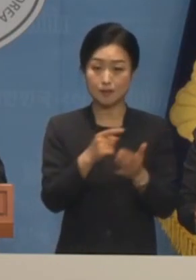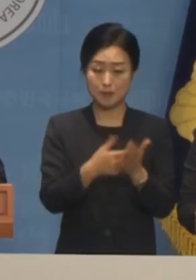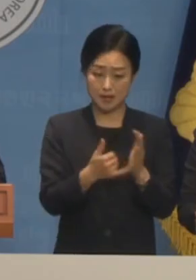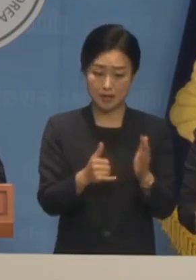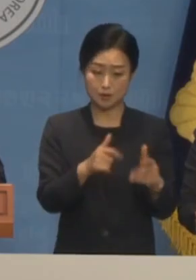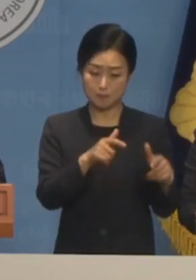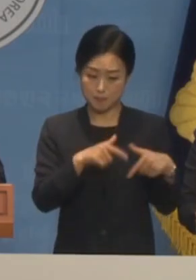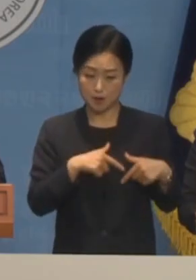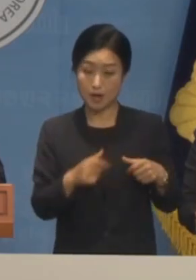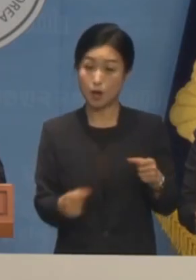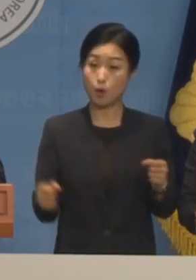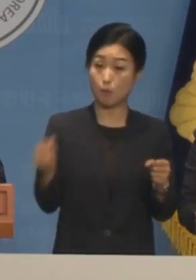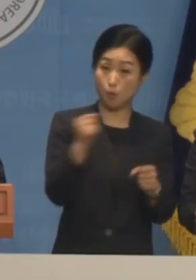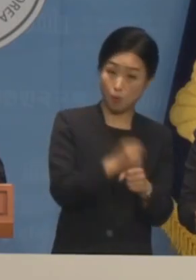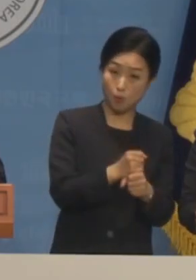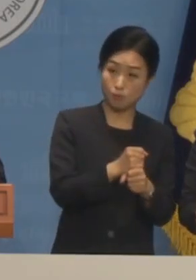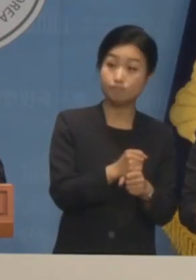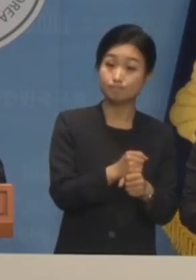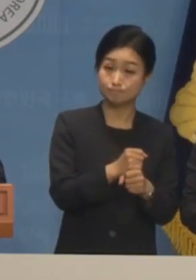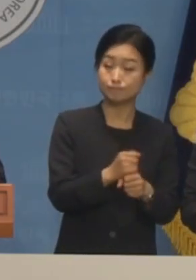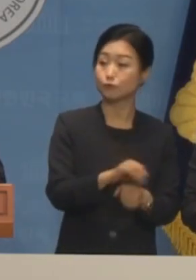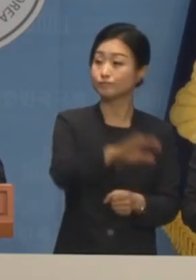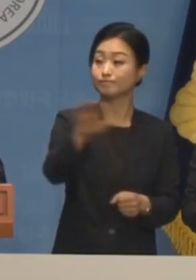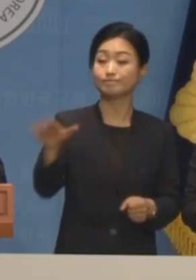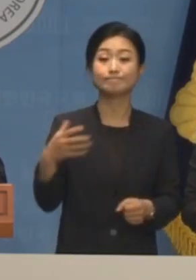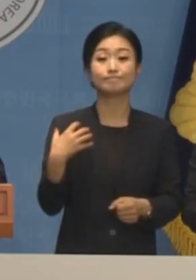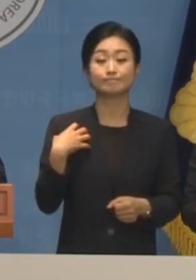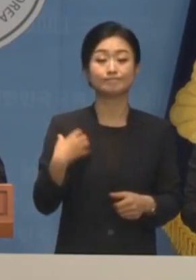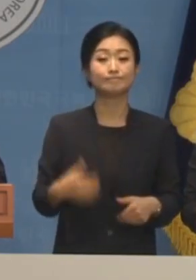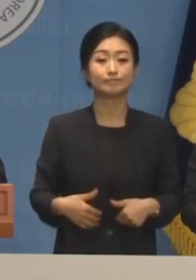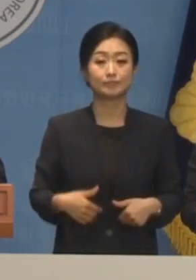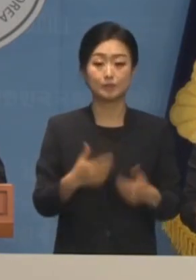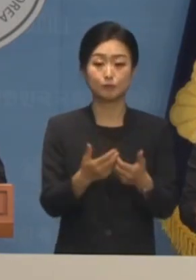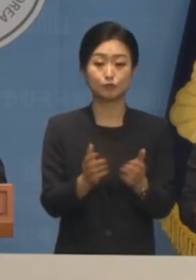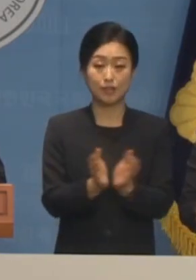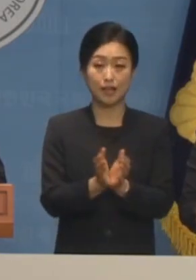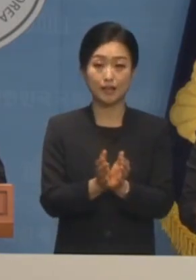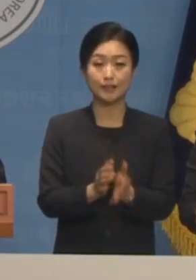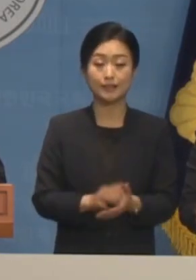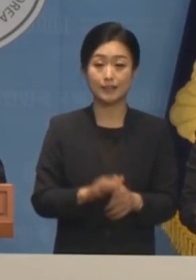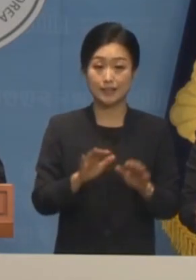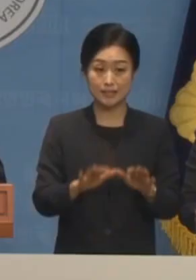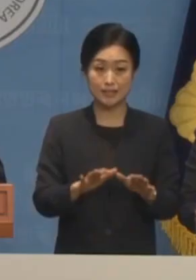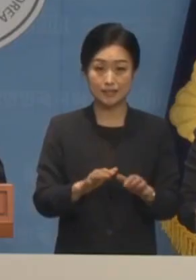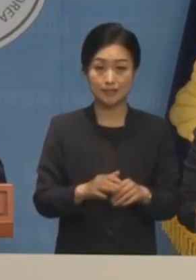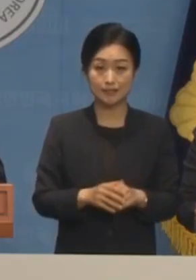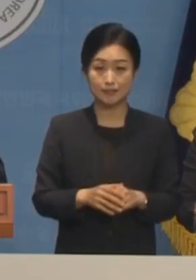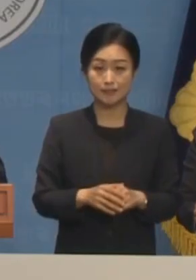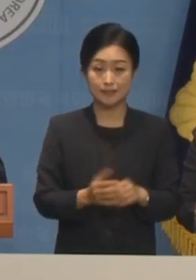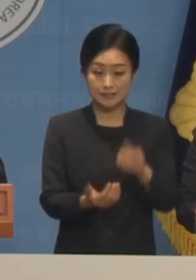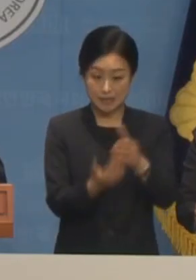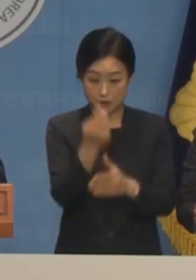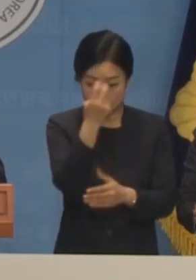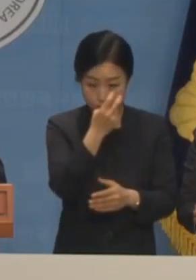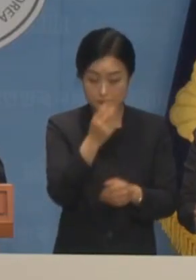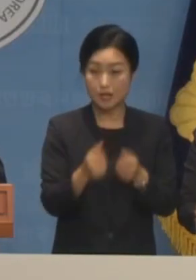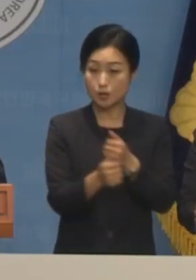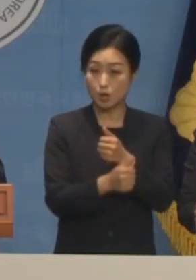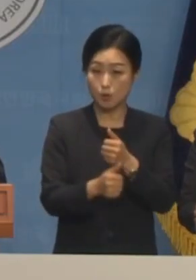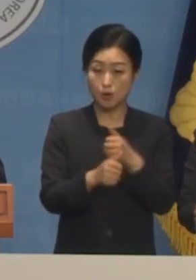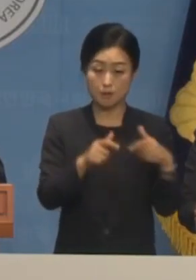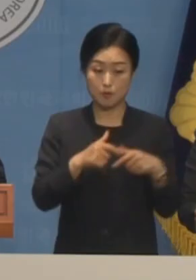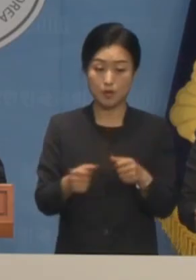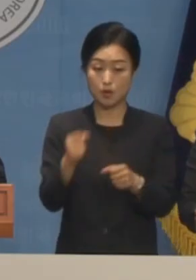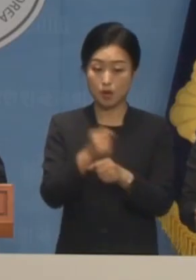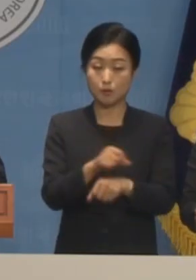회복하는 것은 우리 모두의 책임입니다 더불어민주당 여순 사건 진상 규명과 명예 회복을 위한